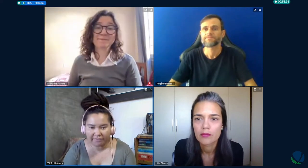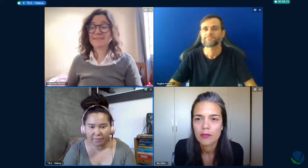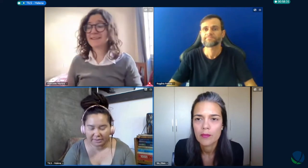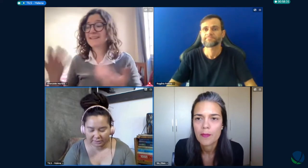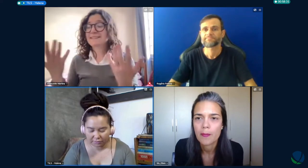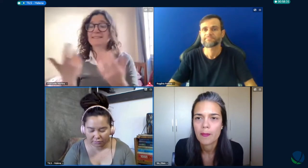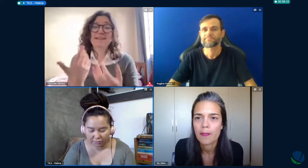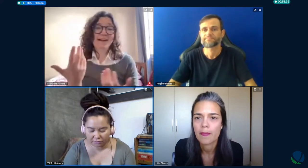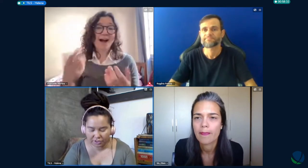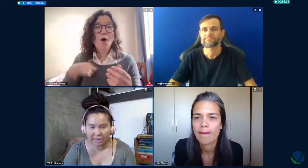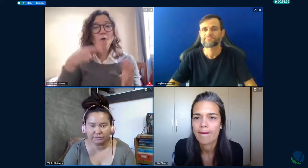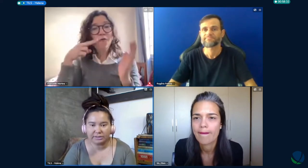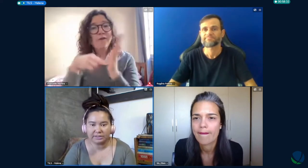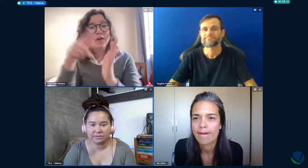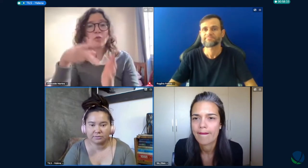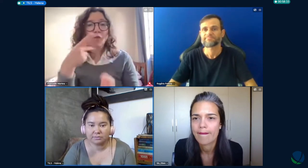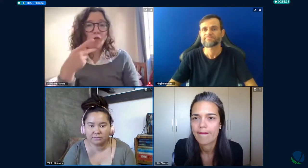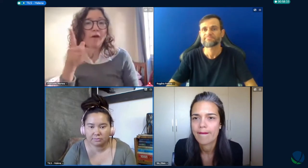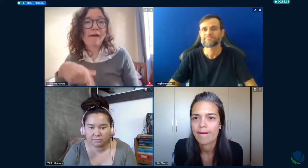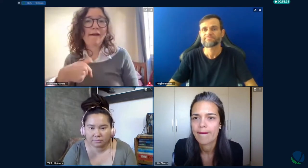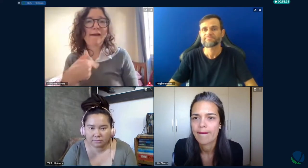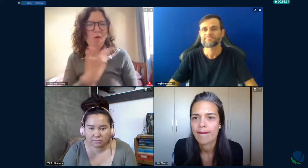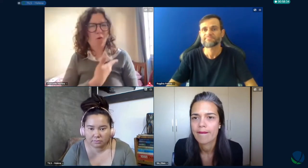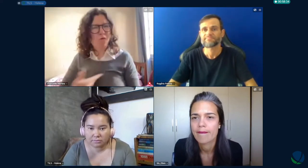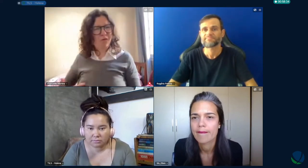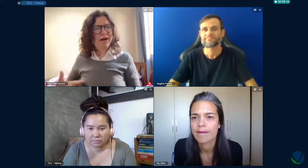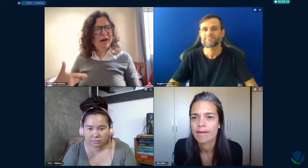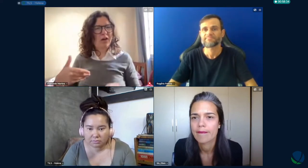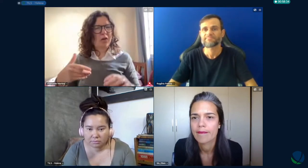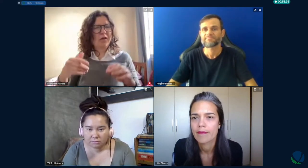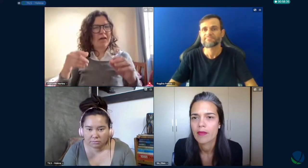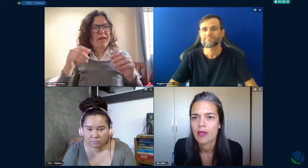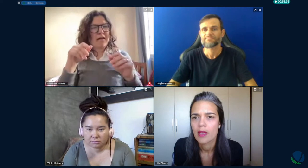a informação geral do texto.